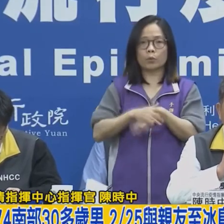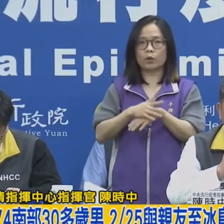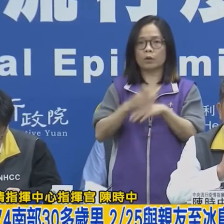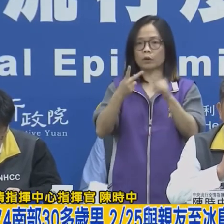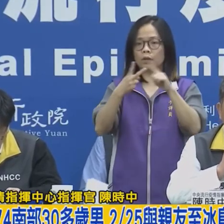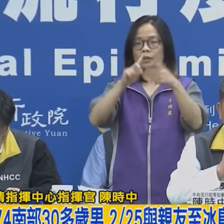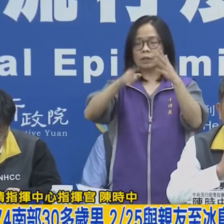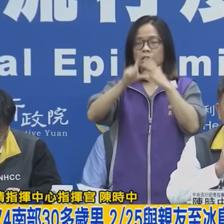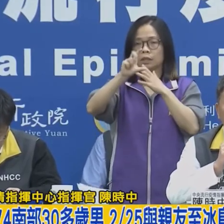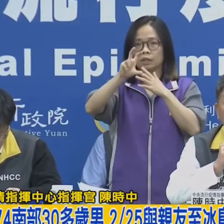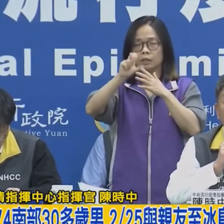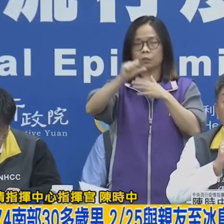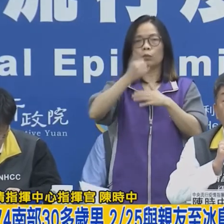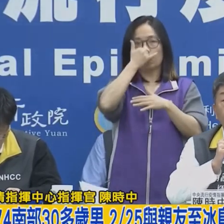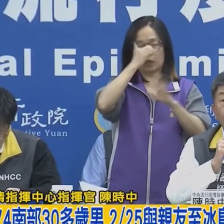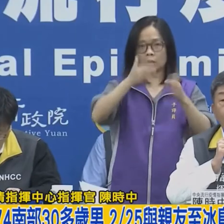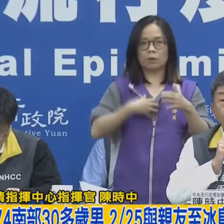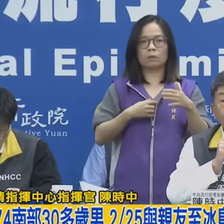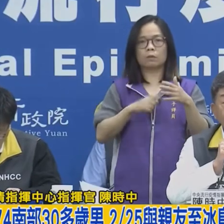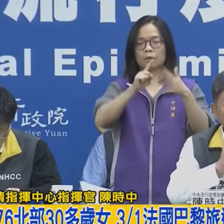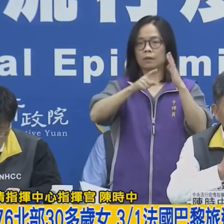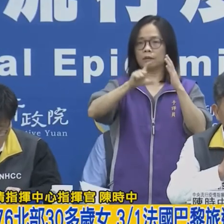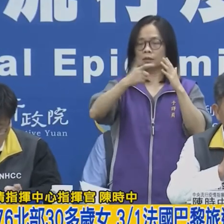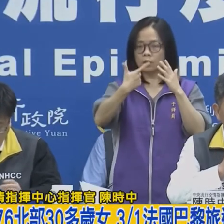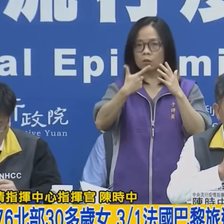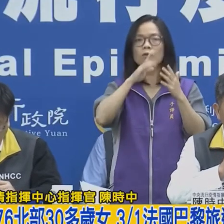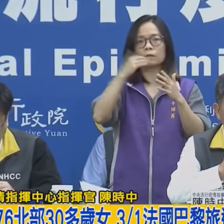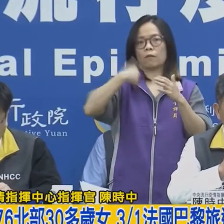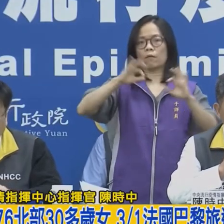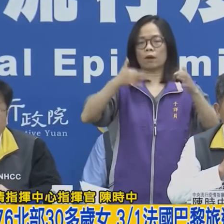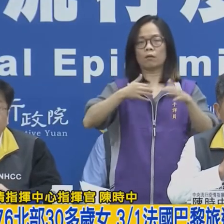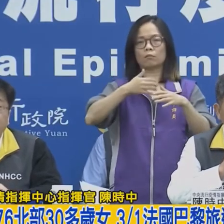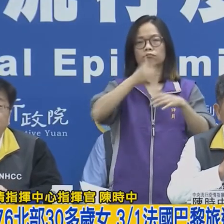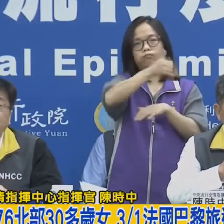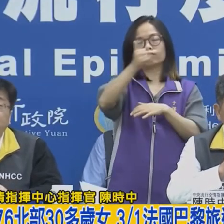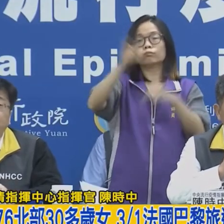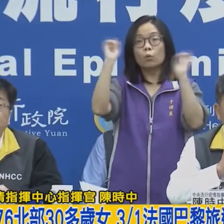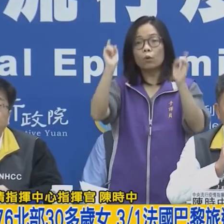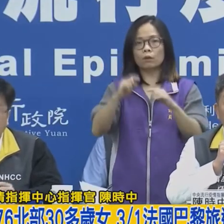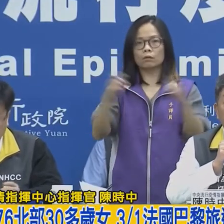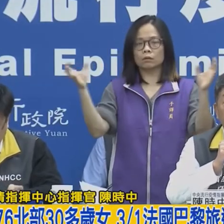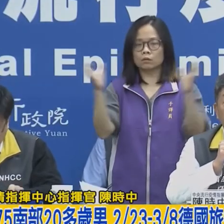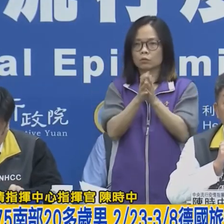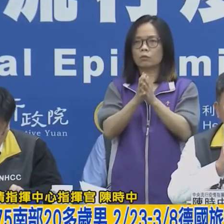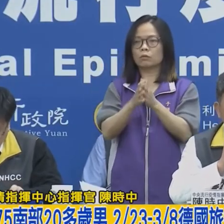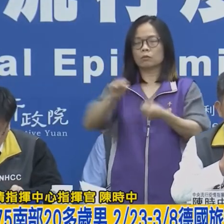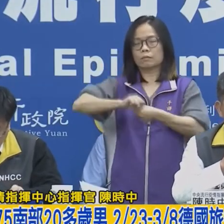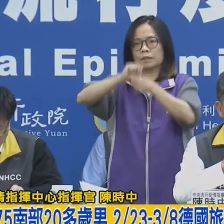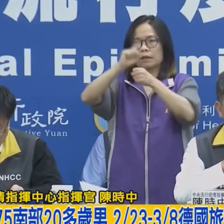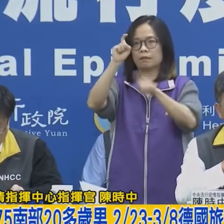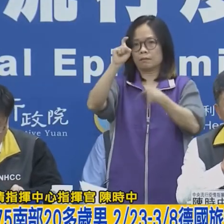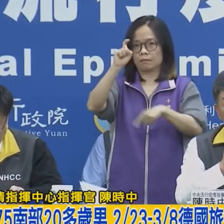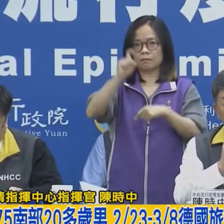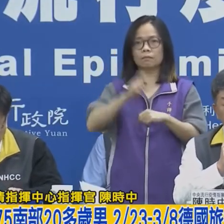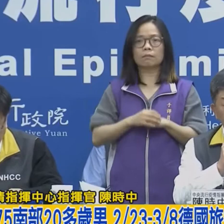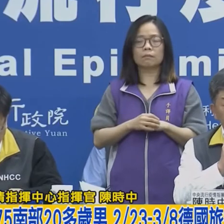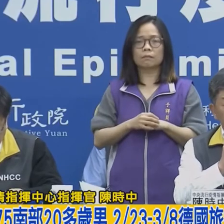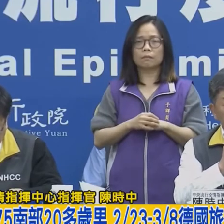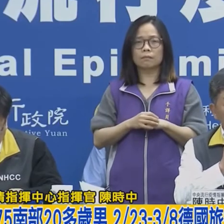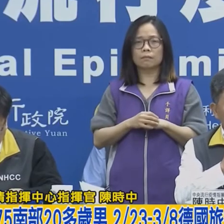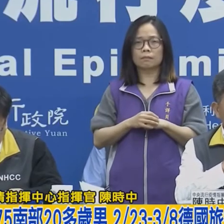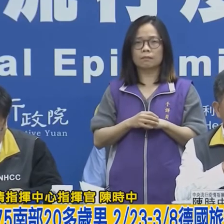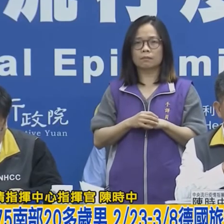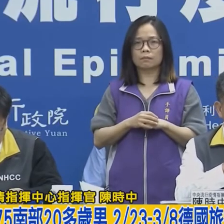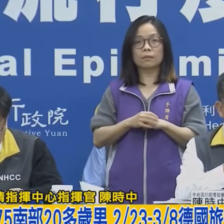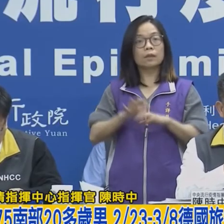德国旅游，76案例到法国旅游，所以今天我们总共有10个案例。那基